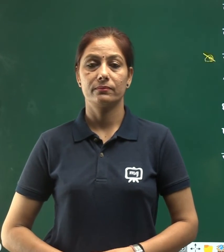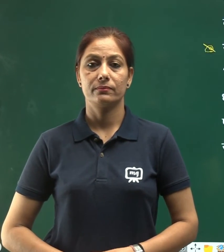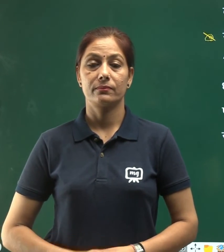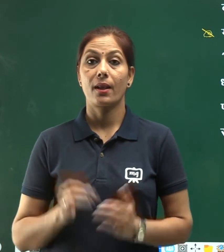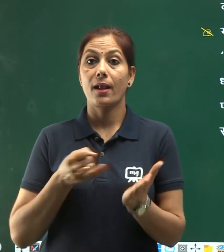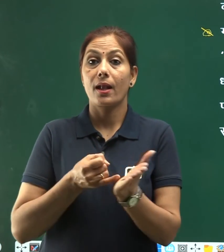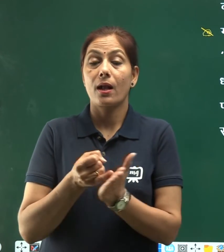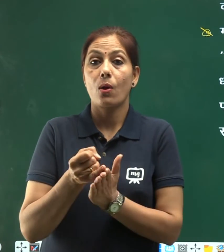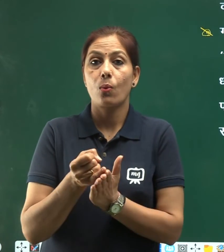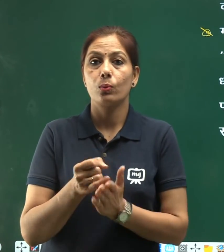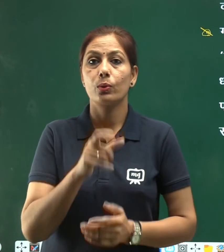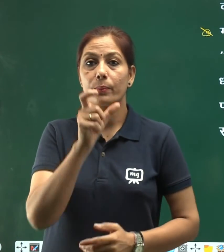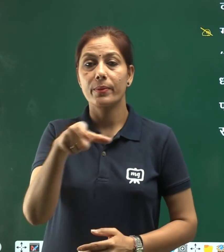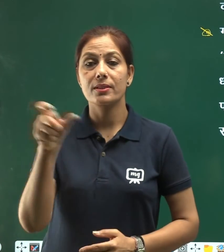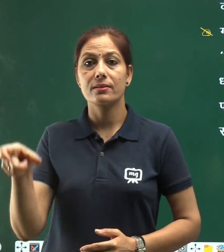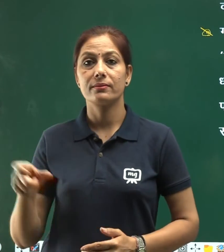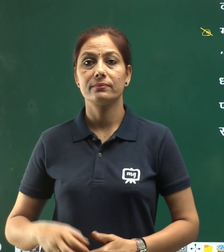गांव के लोग